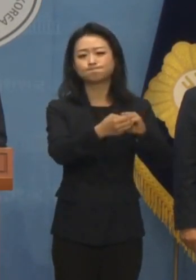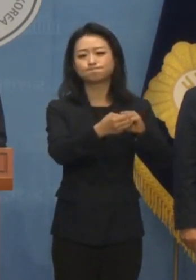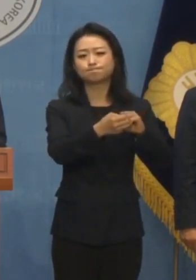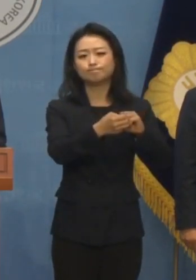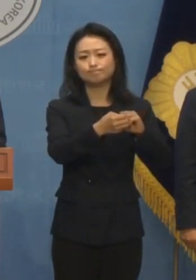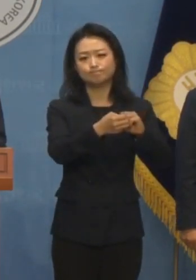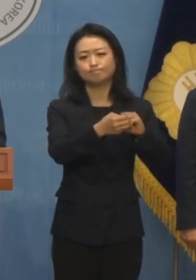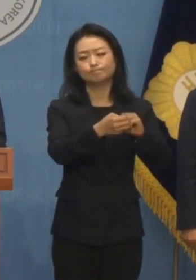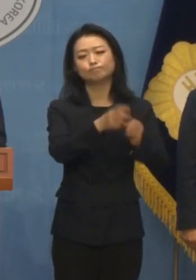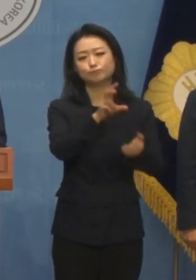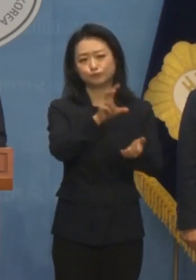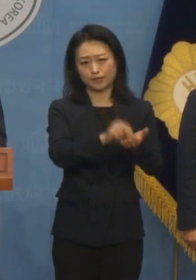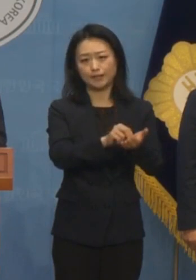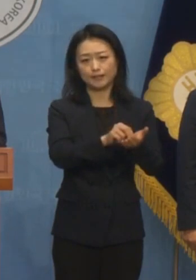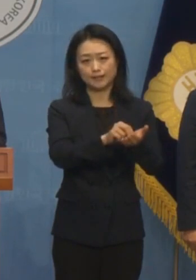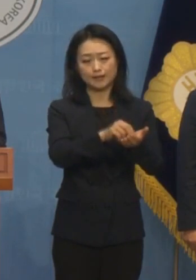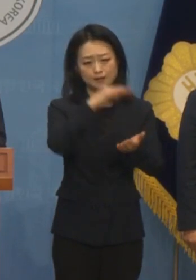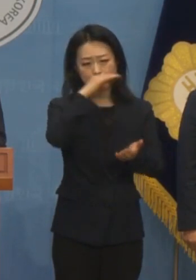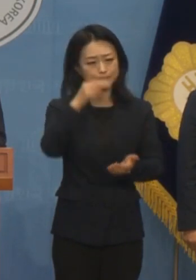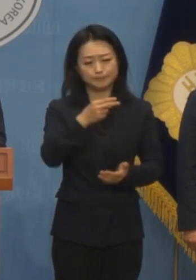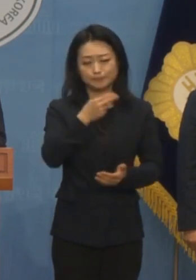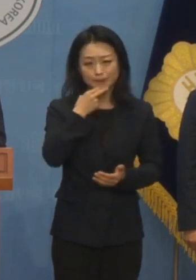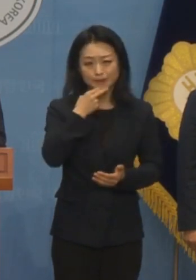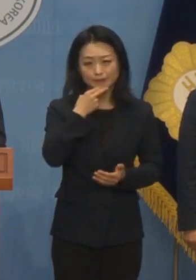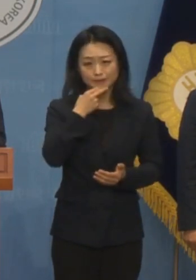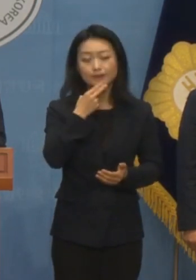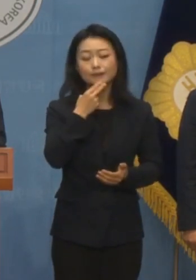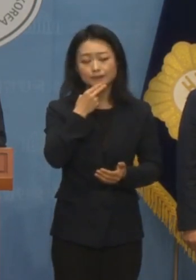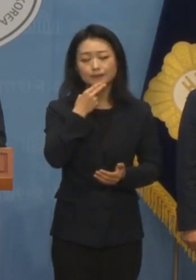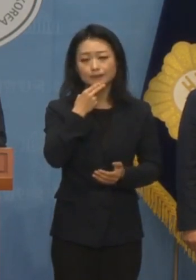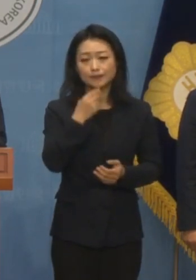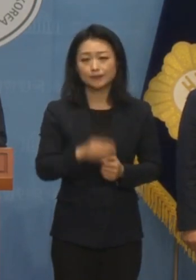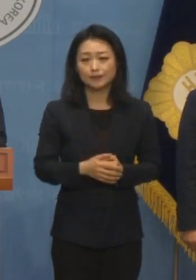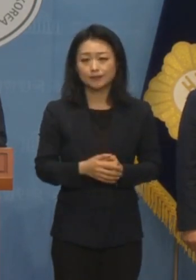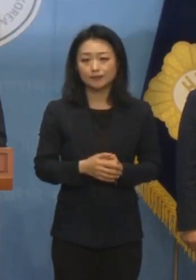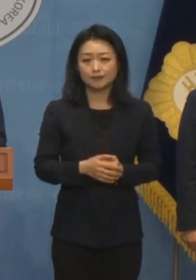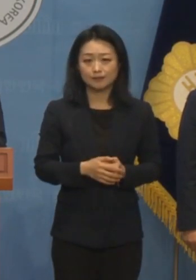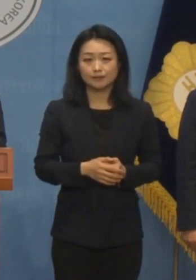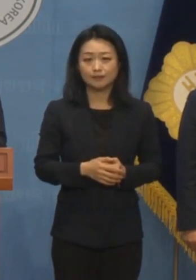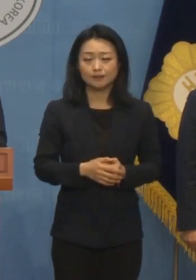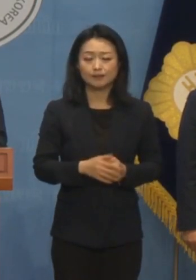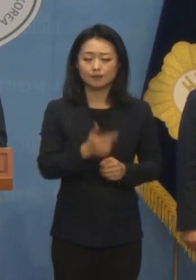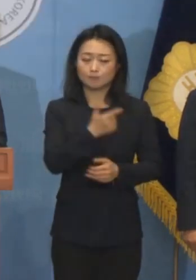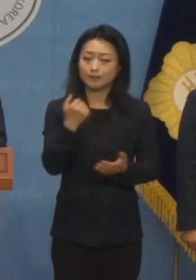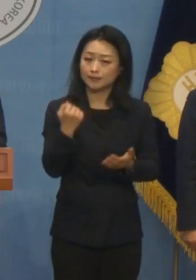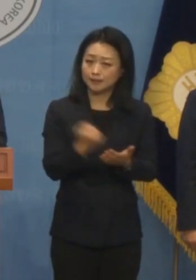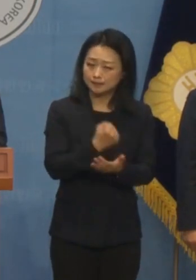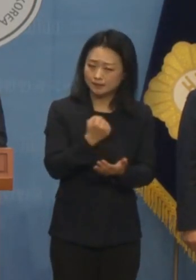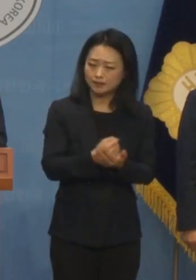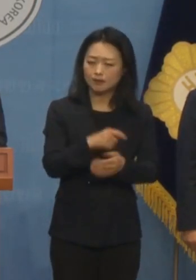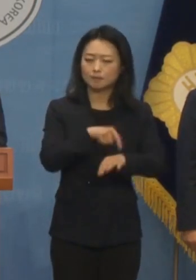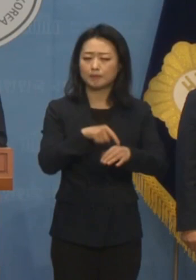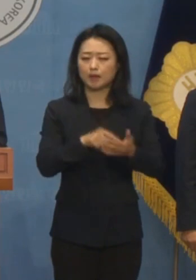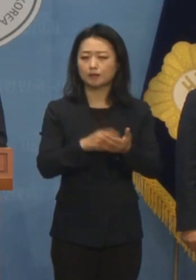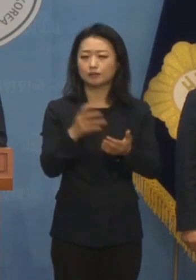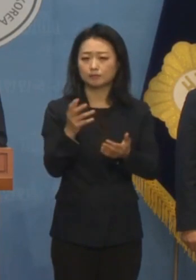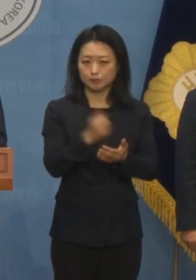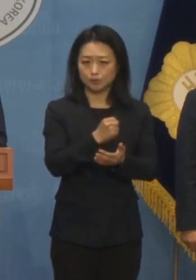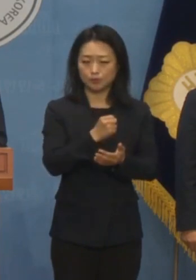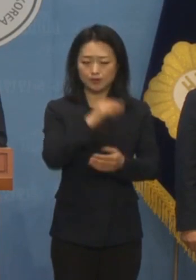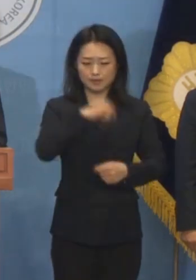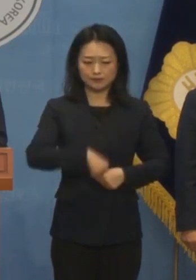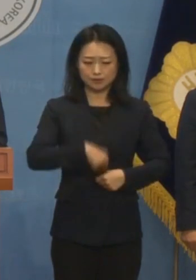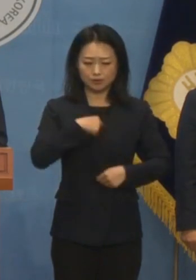지금 거꾸로지고 폭우에 떠내려가는 그런 심정으로 안타까운 마음으로 이 나라의